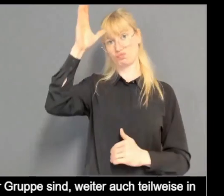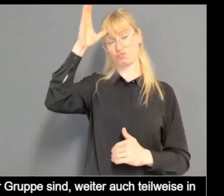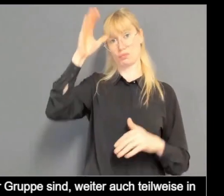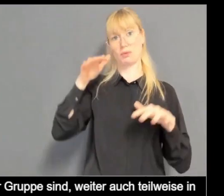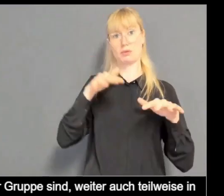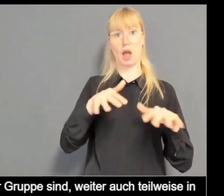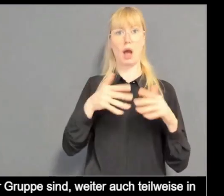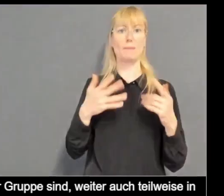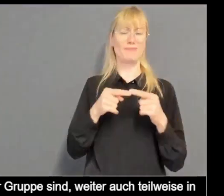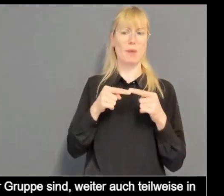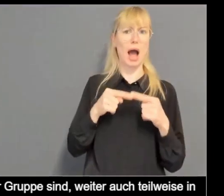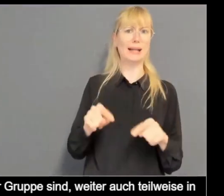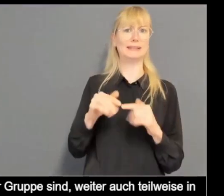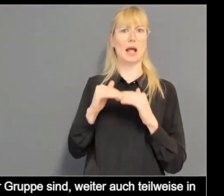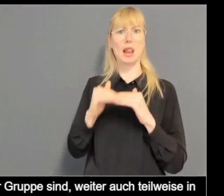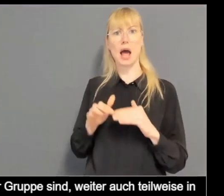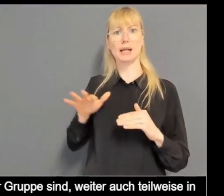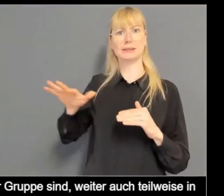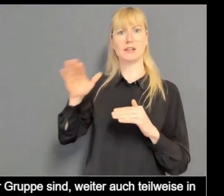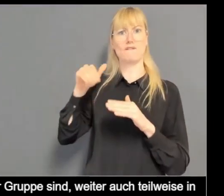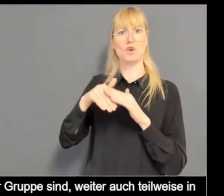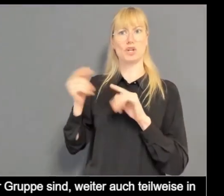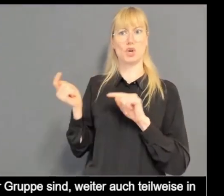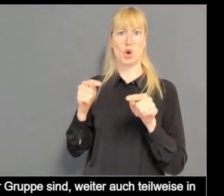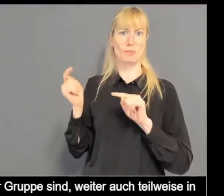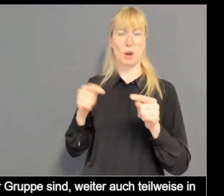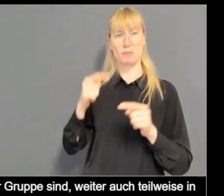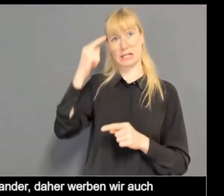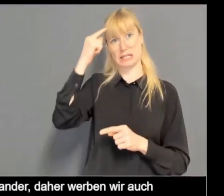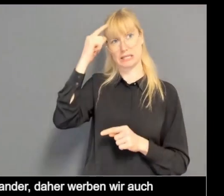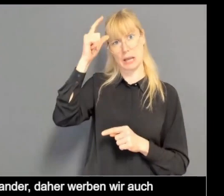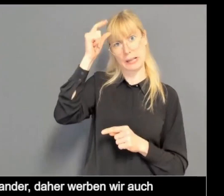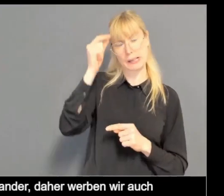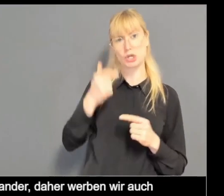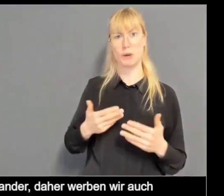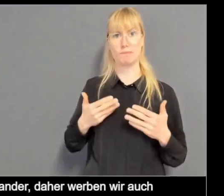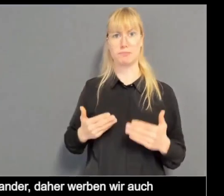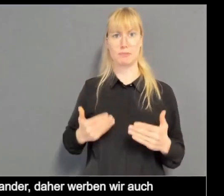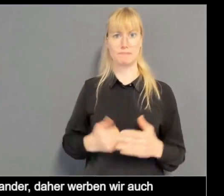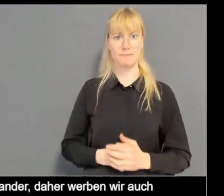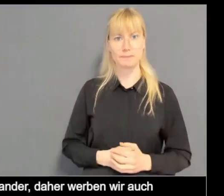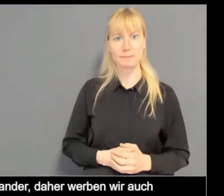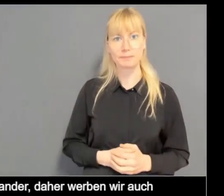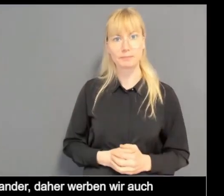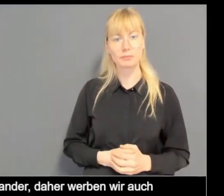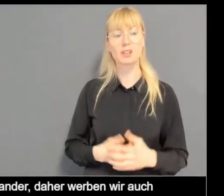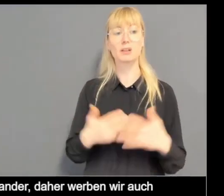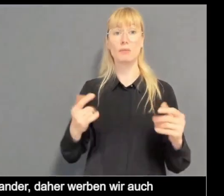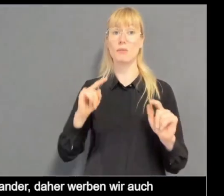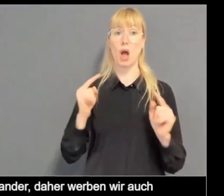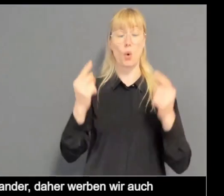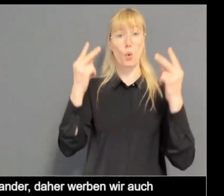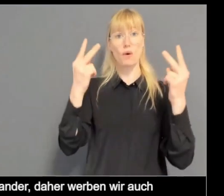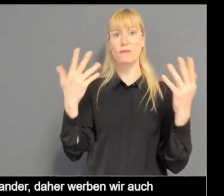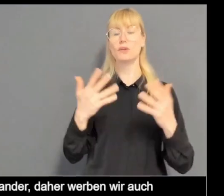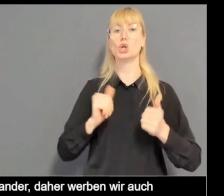vielleicht bei durchaus anderen Nationen, wo Flüchtlinge zu uns gekommen sind. Dann, was ich auch erwähnt hatte, was,